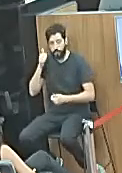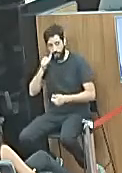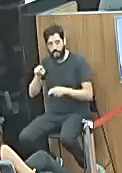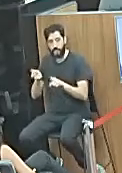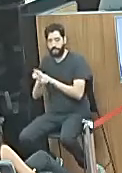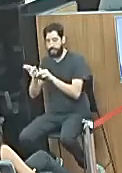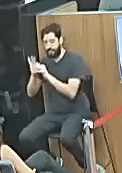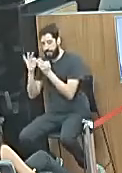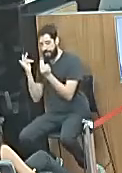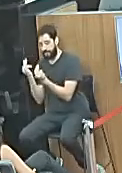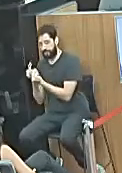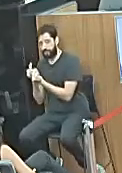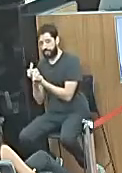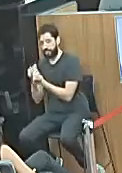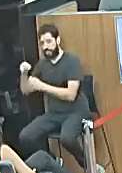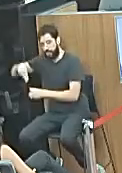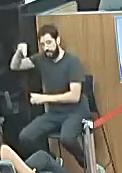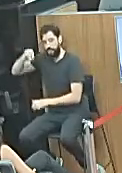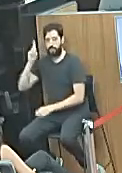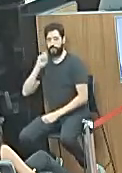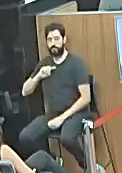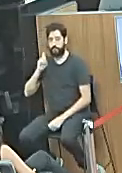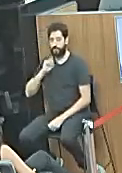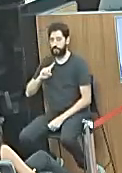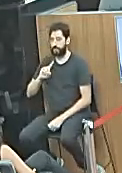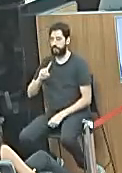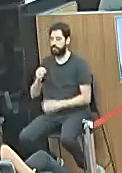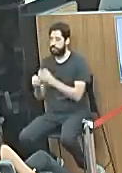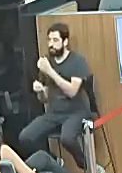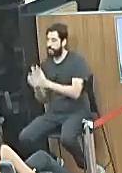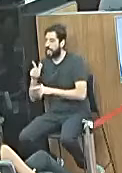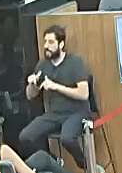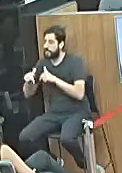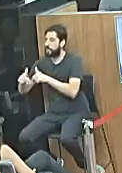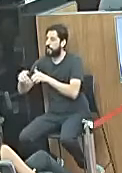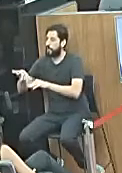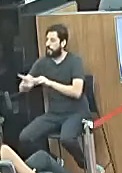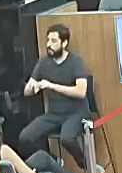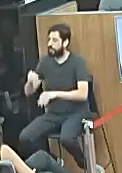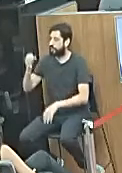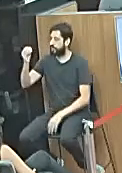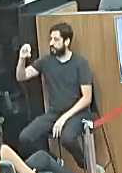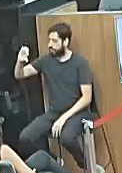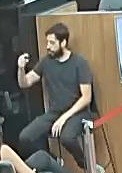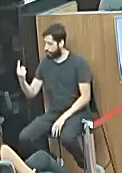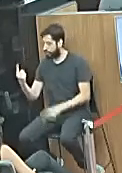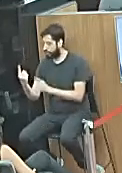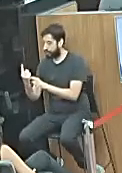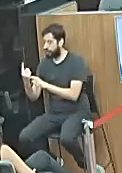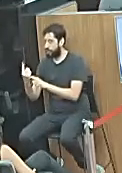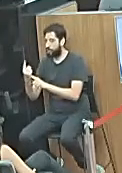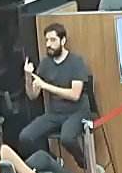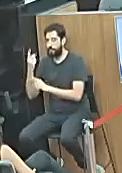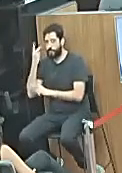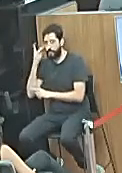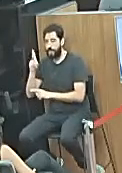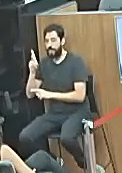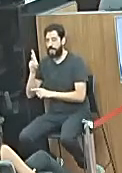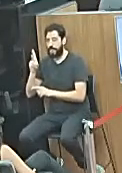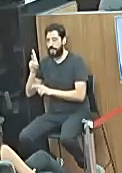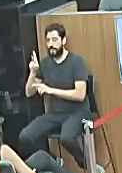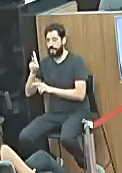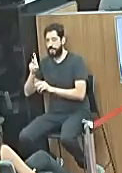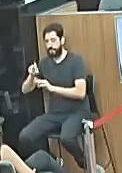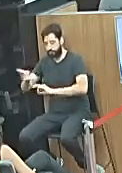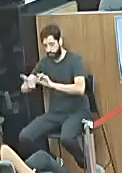norte de minas gerais criar ação no âmbito do programa 0 91 destinada à elaboração do